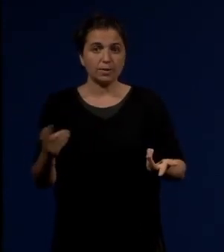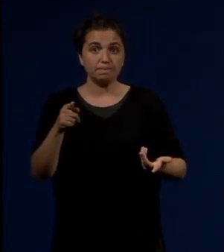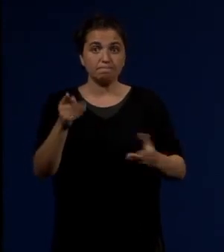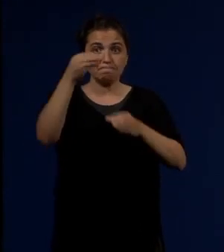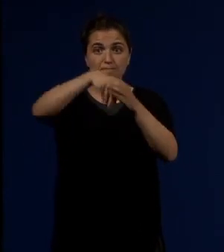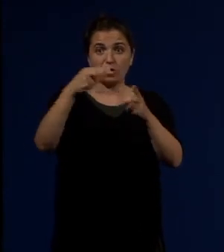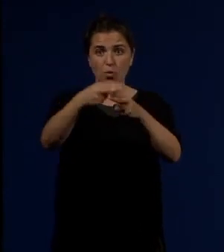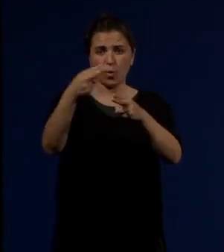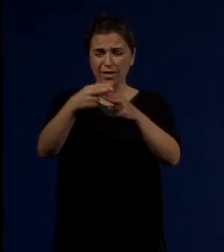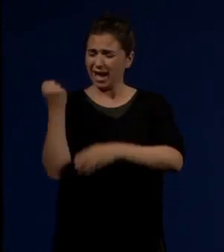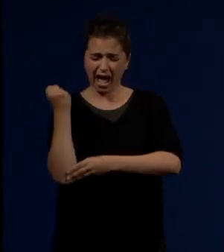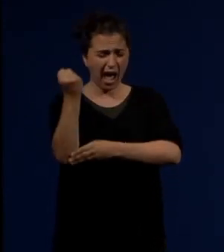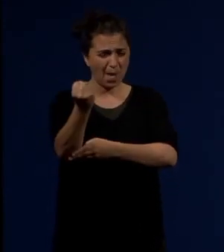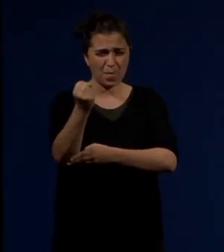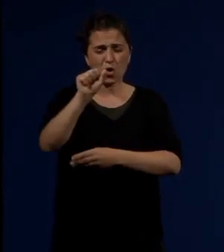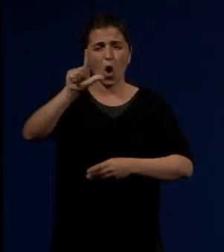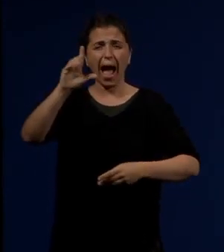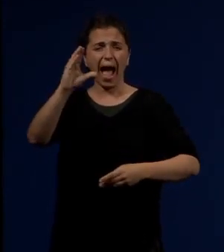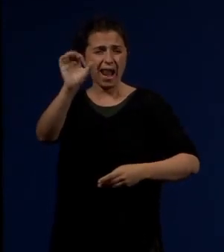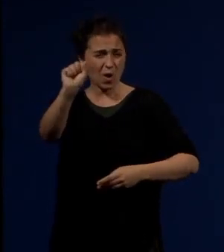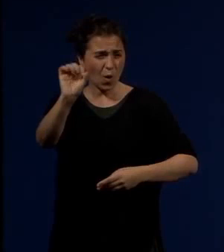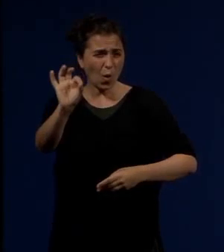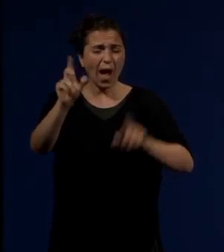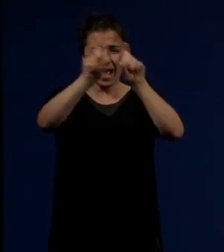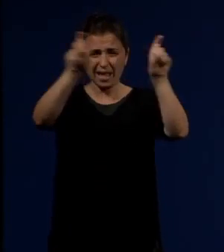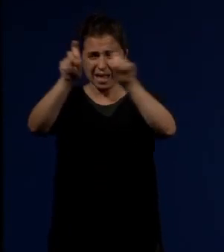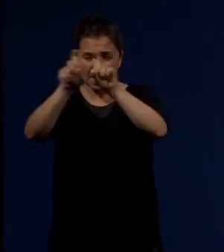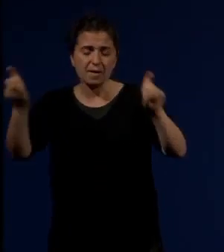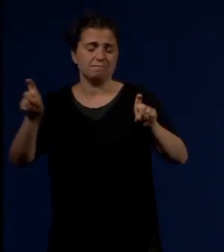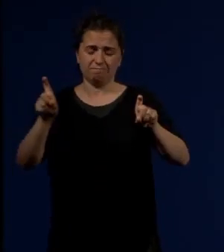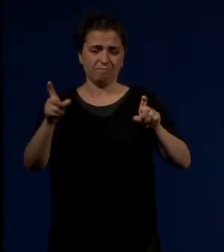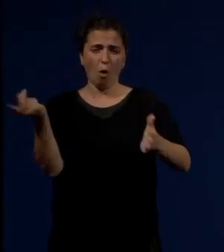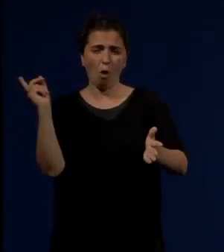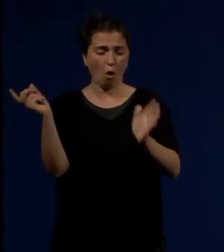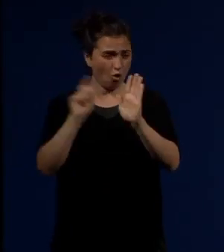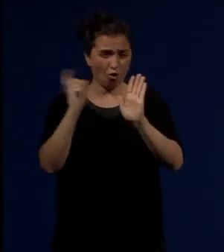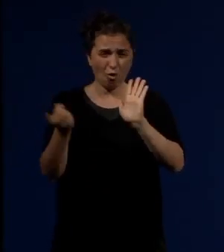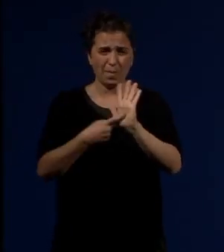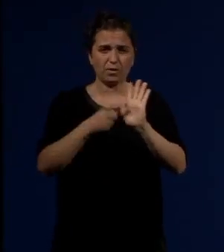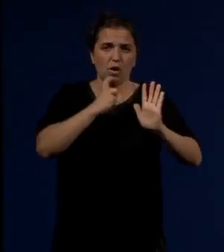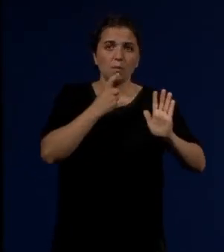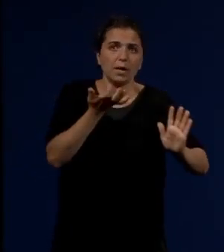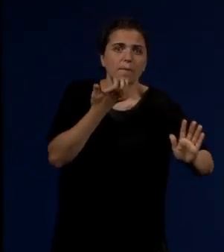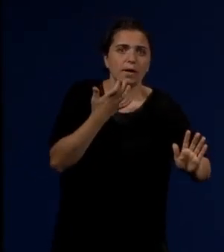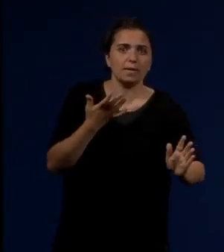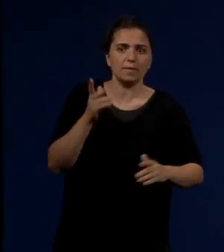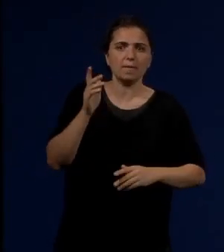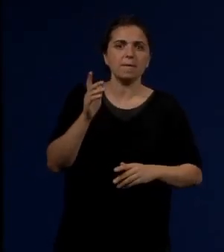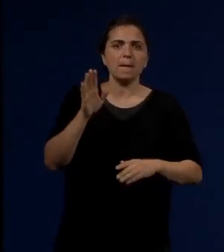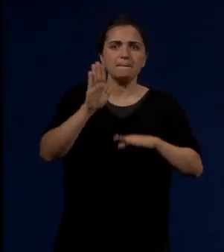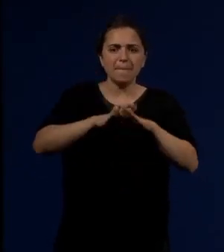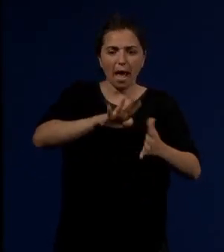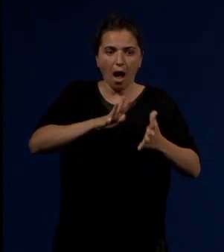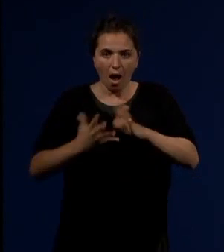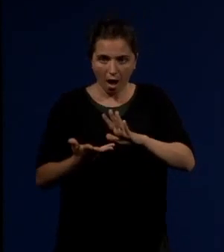política de clústers, é o noso apoio completo a todo o sector industrial, tamén neste caso de Alcoa, ao sector de aluminio, para poder levar a cabo esa transformación.